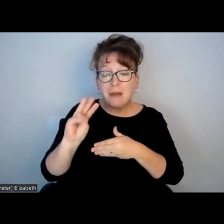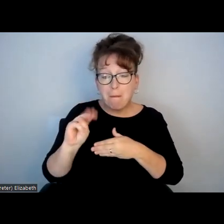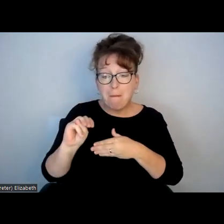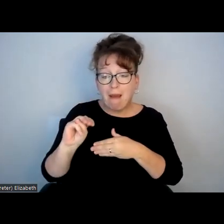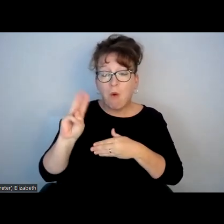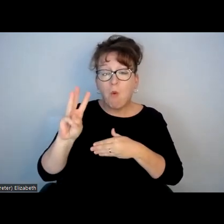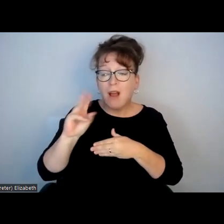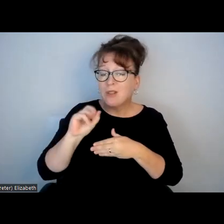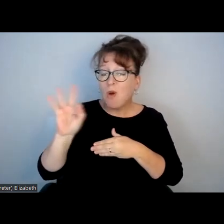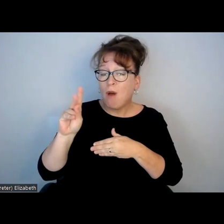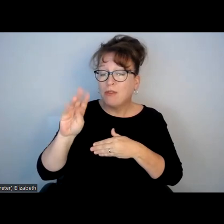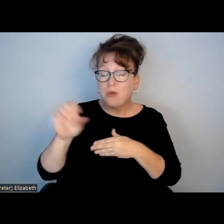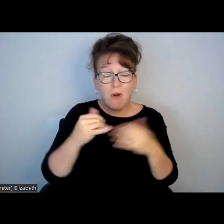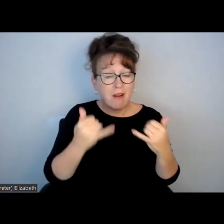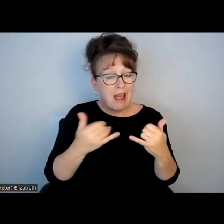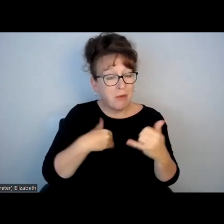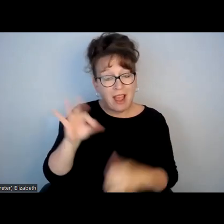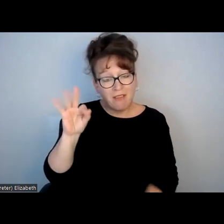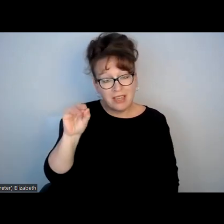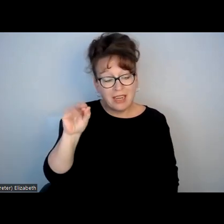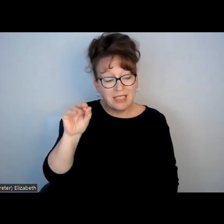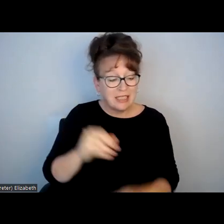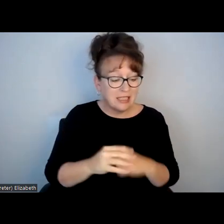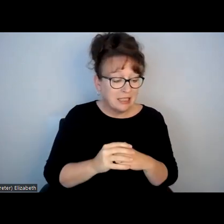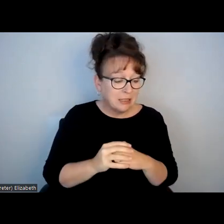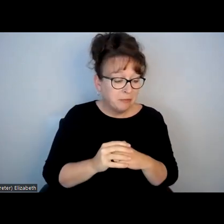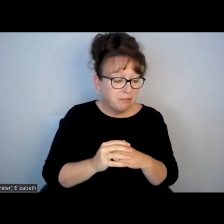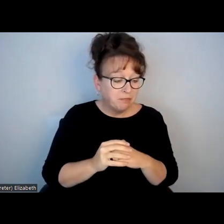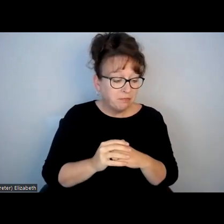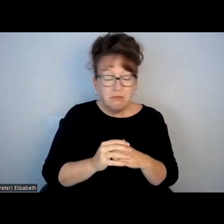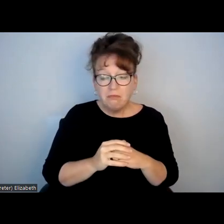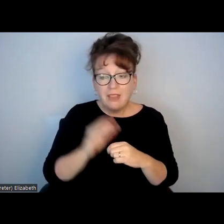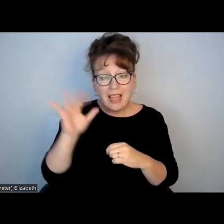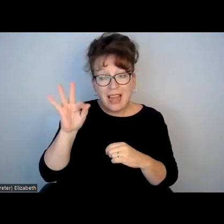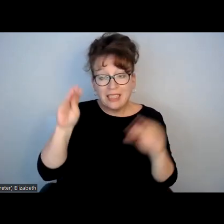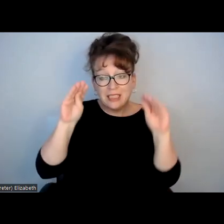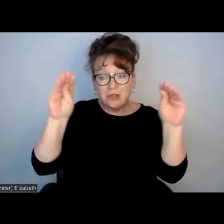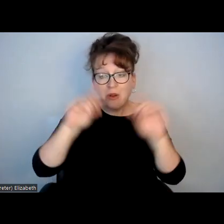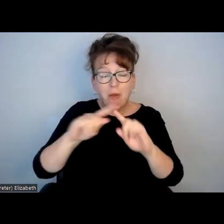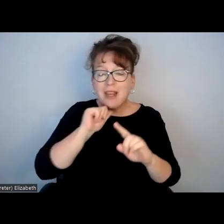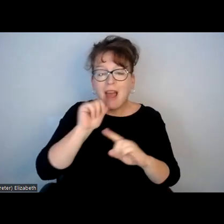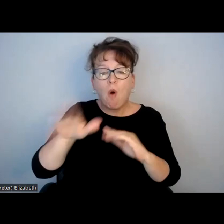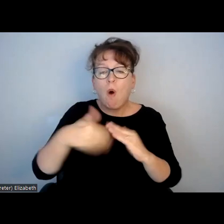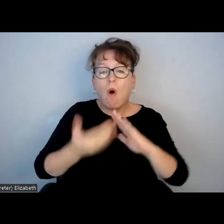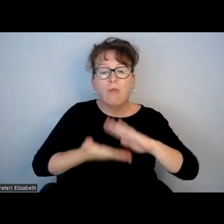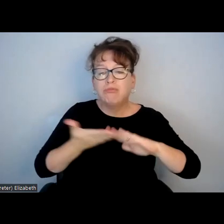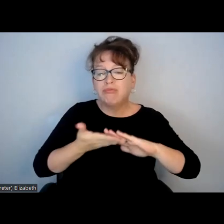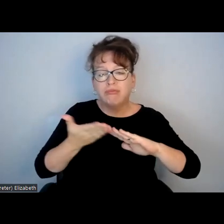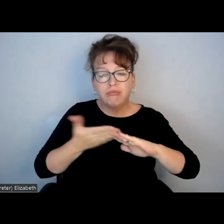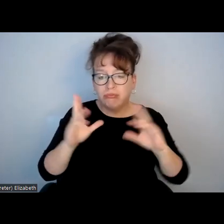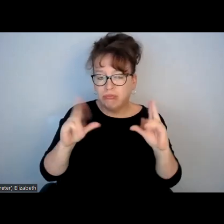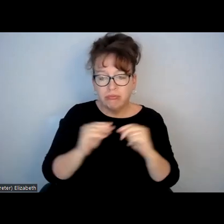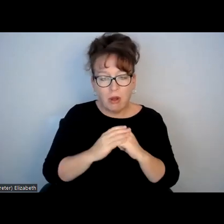anualmente o en todo el tiempo que hemos estado instalando eh por cada año de aquí al 2030